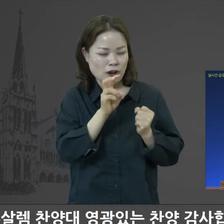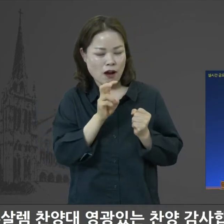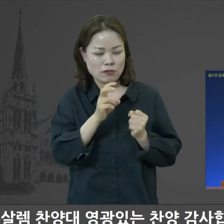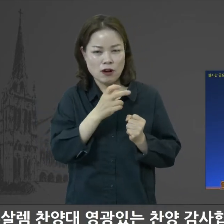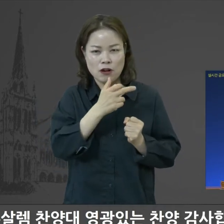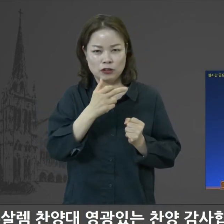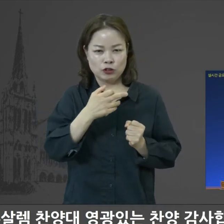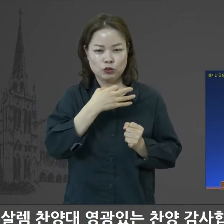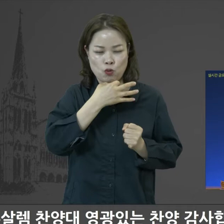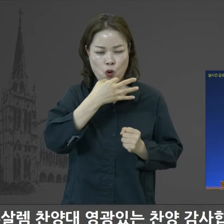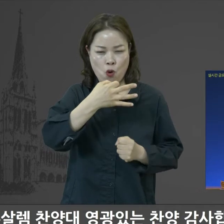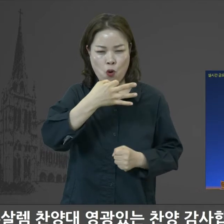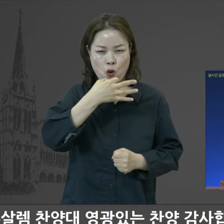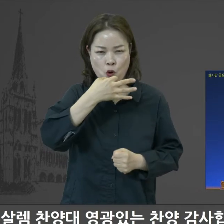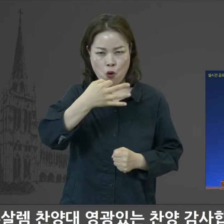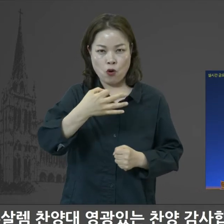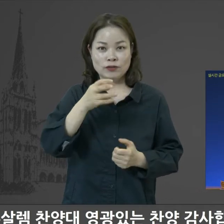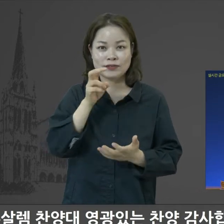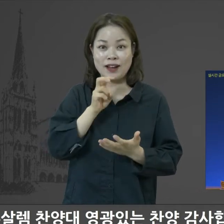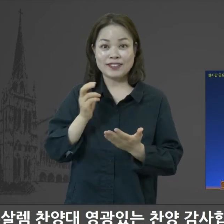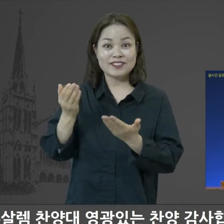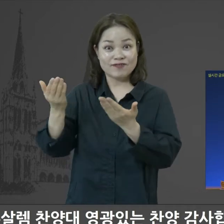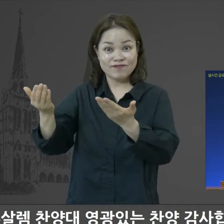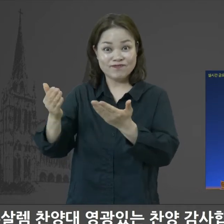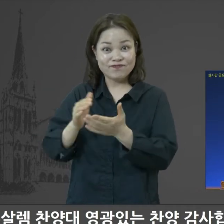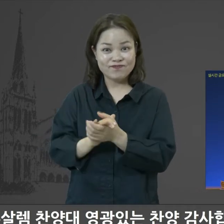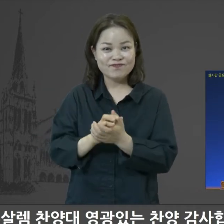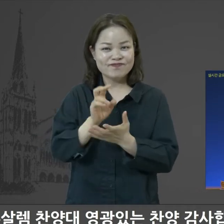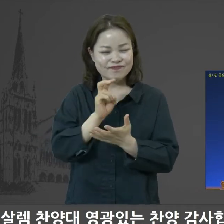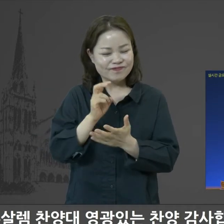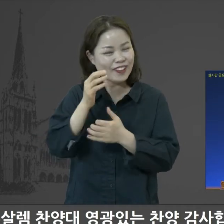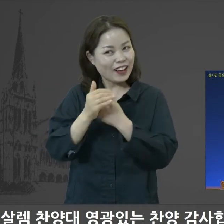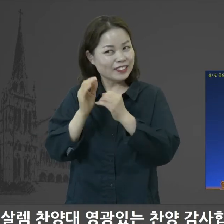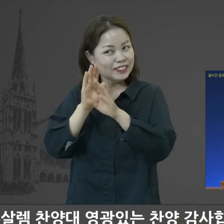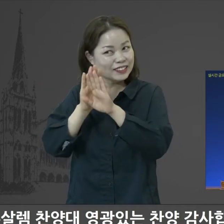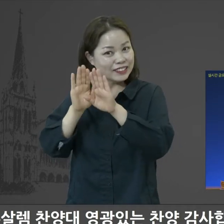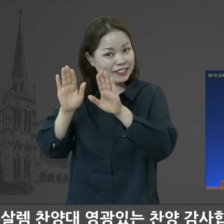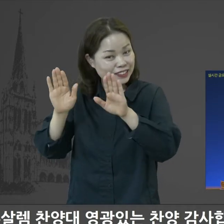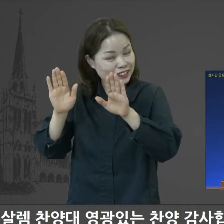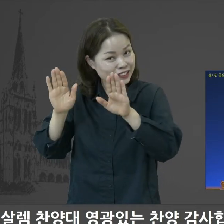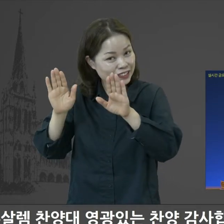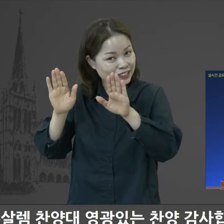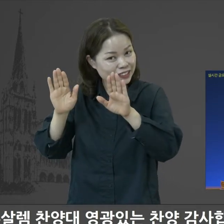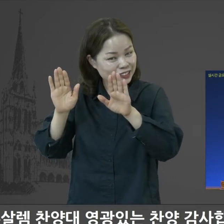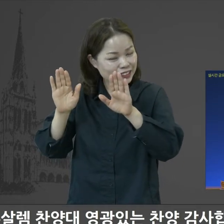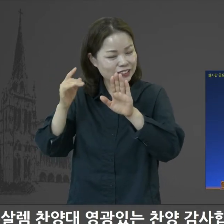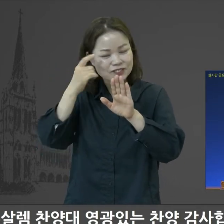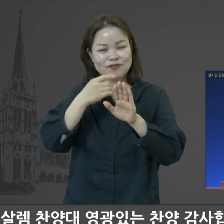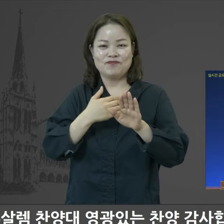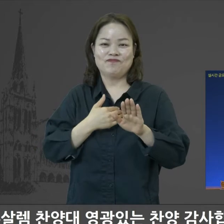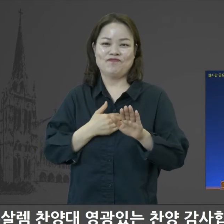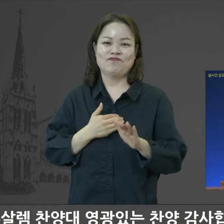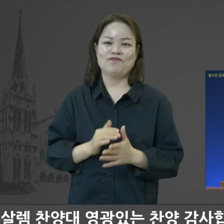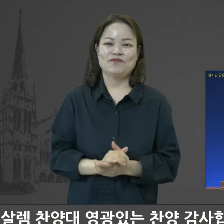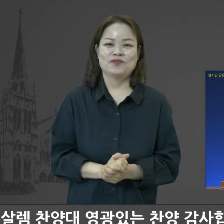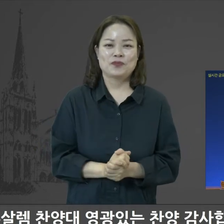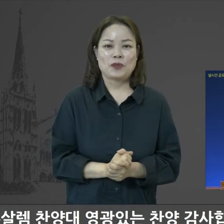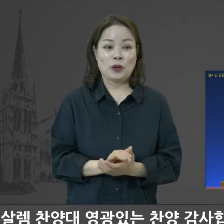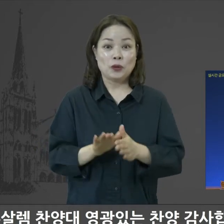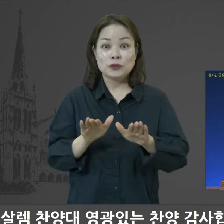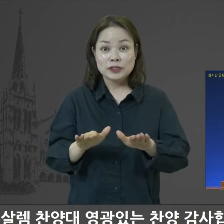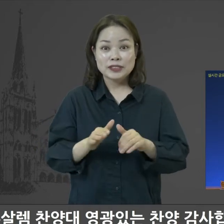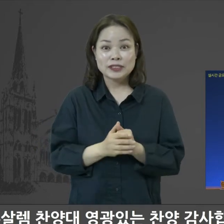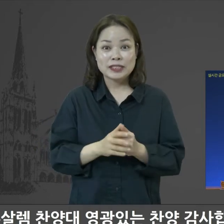음성으로 우리 주님 찬양했는데 그 찬양도 하늘문을 여신 줄로 압니다. 여러분,